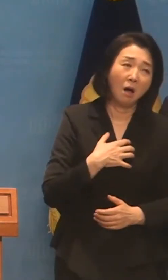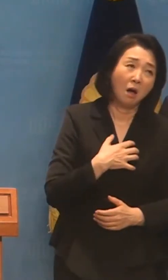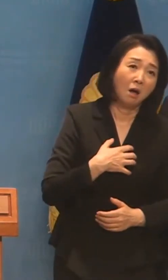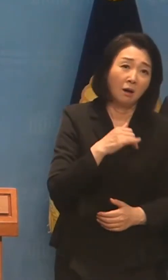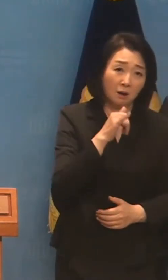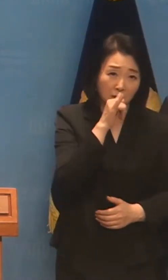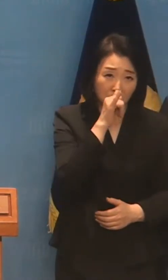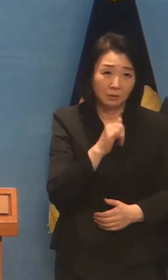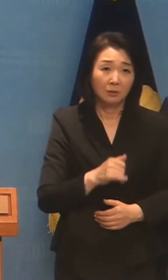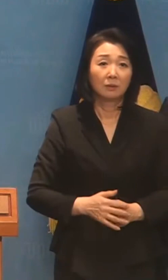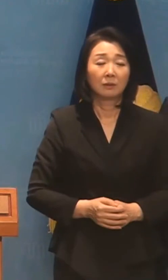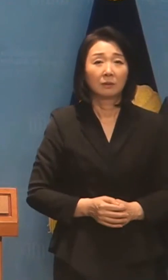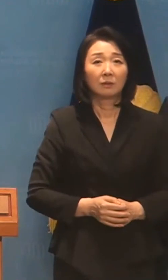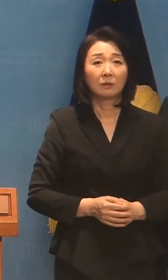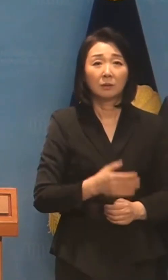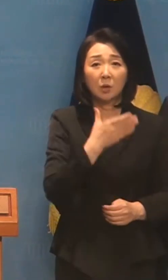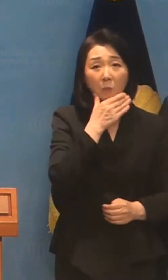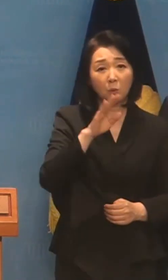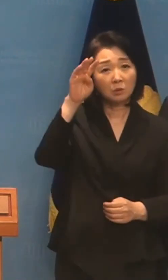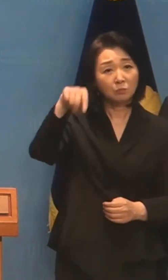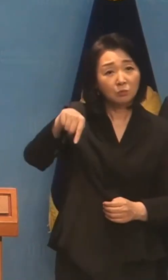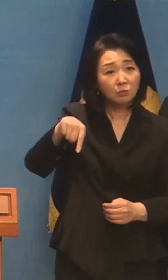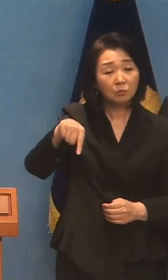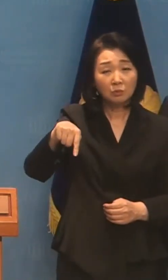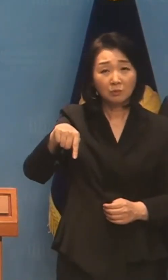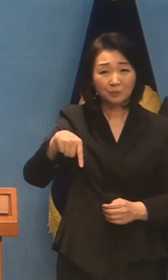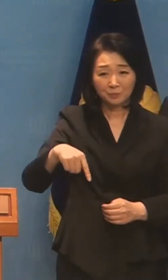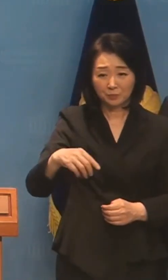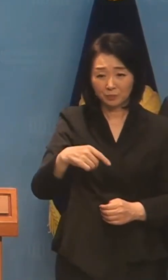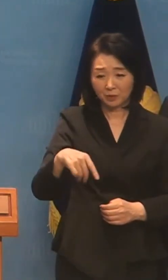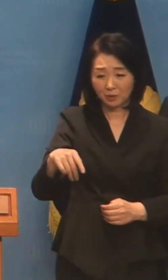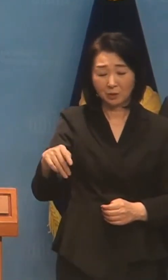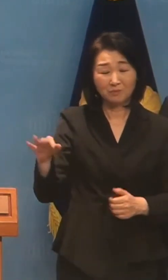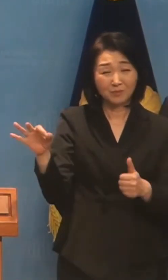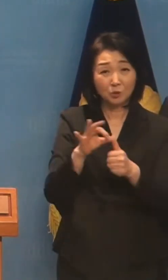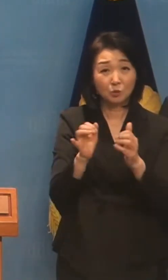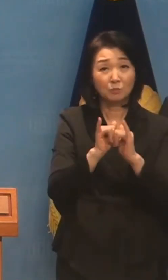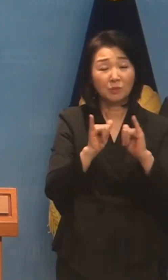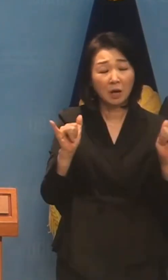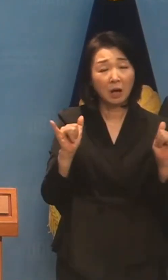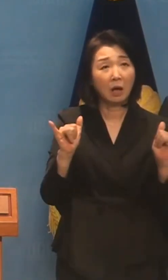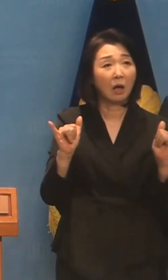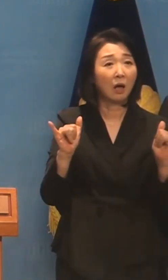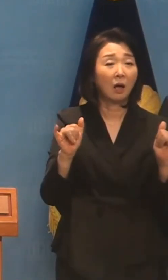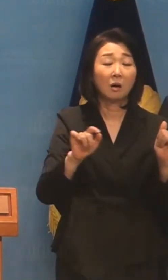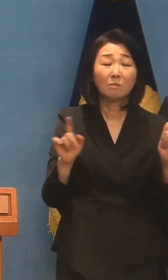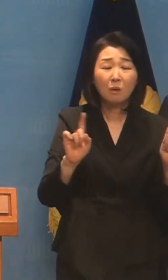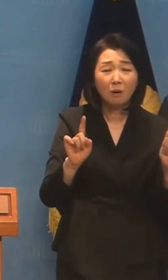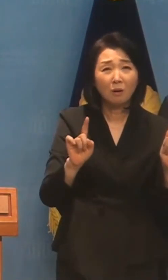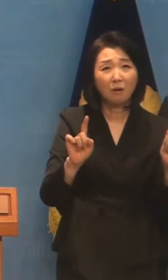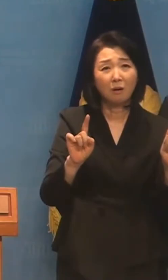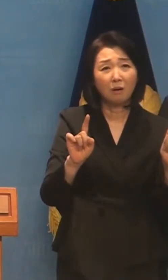걱정할 겁니다. 복지부는 이런 수급자가 싸우는 게 아니라 수급자가 겪는